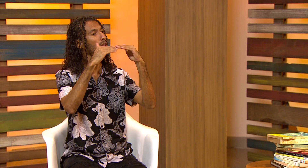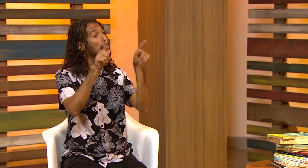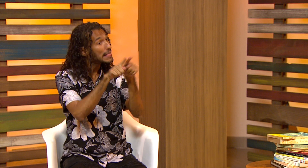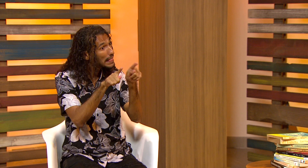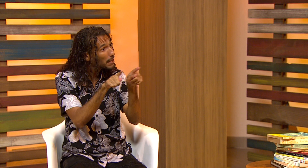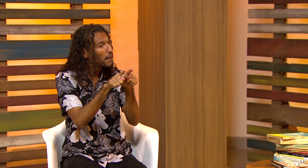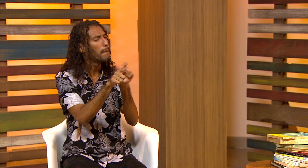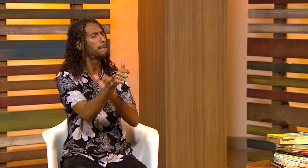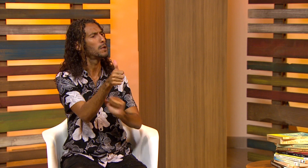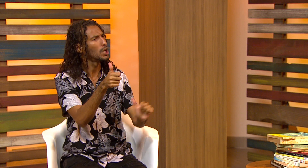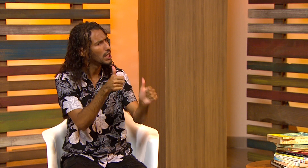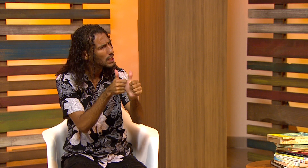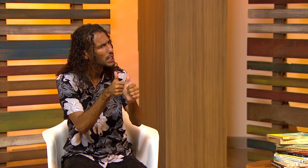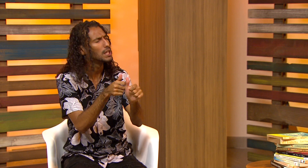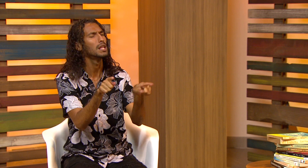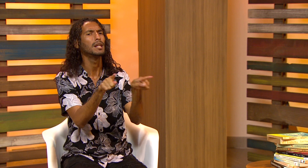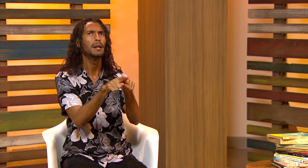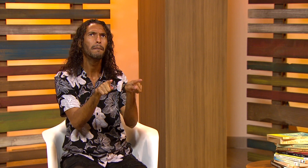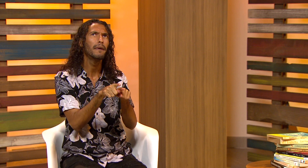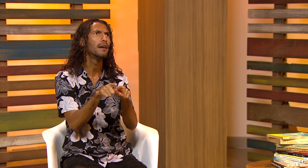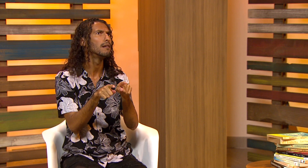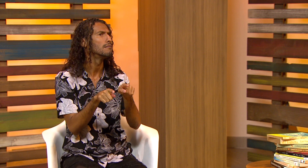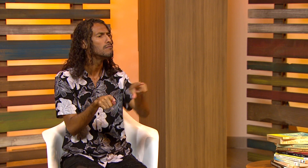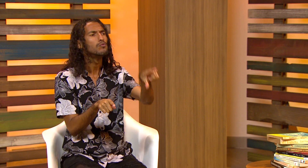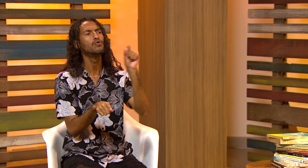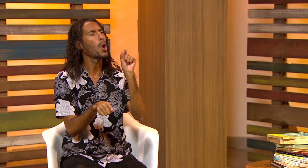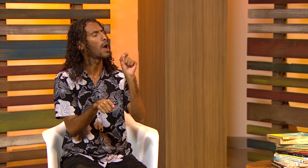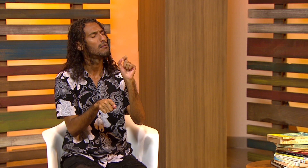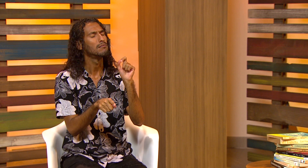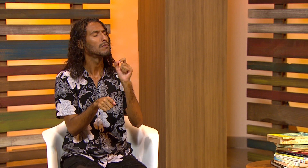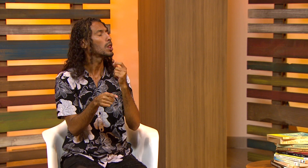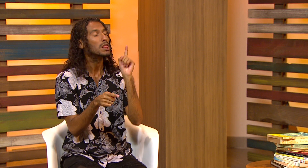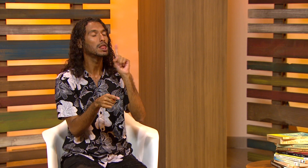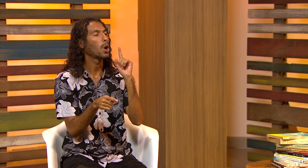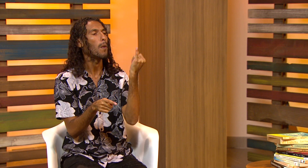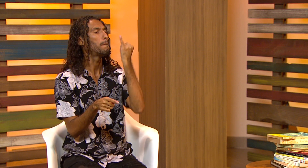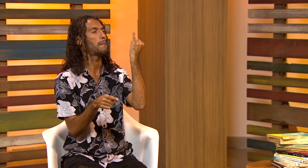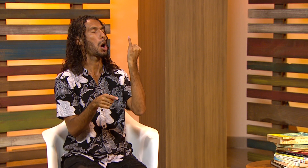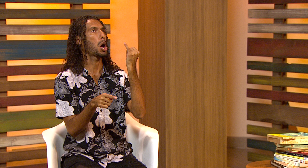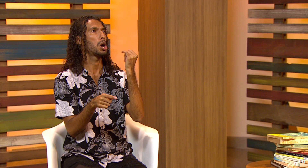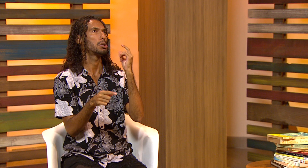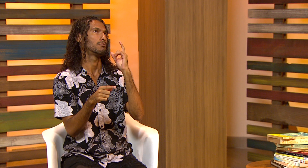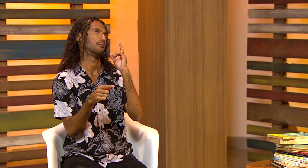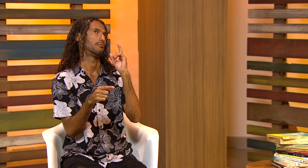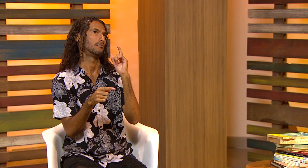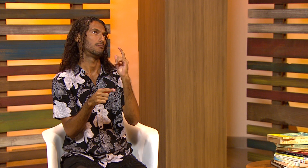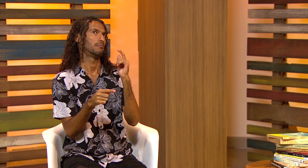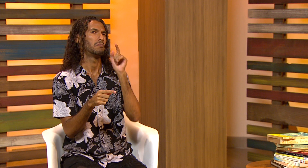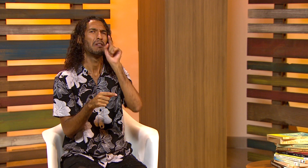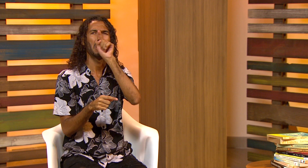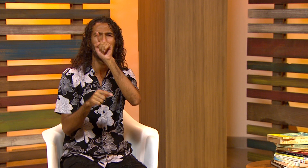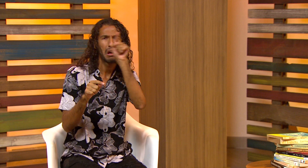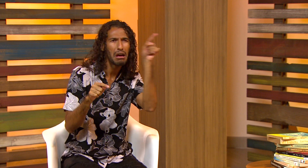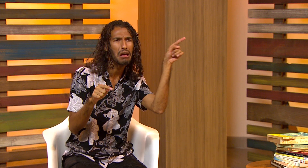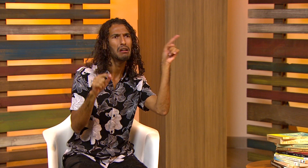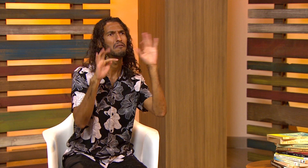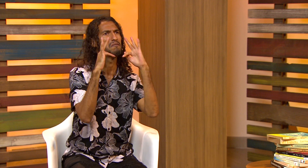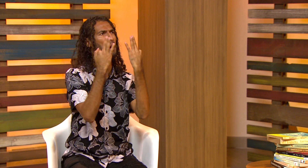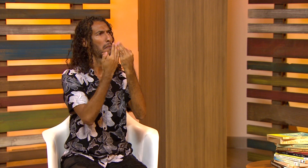aquela família ou que aquele grupo social me ordene, eu falo para mim mesmo o que é certo, né, sobre